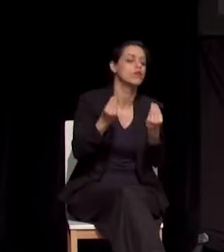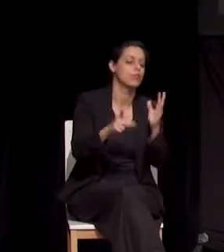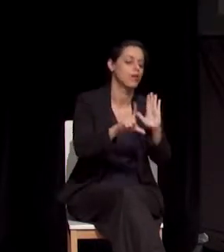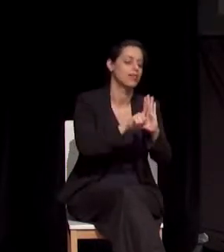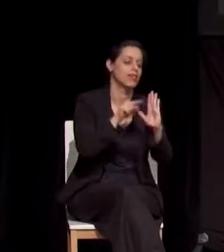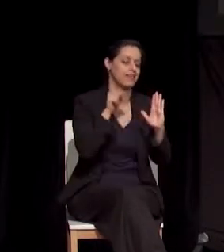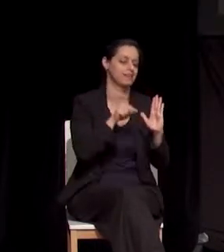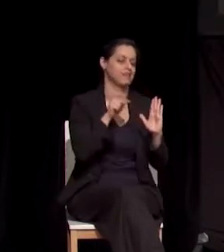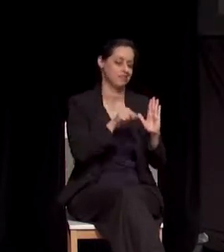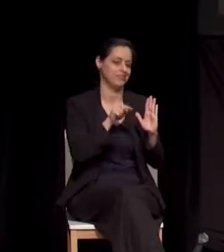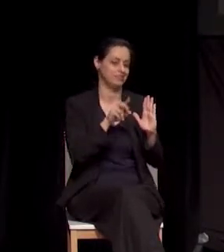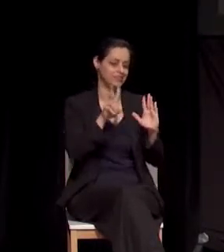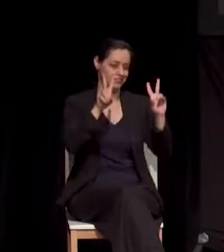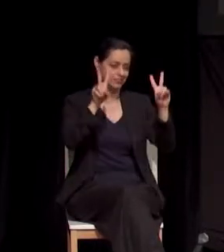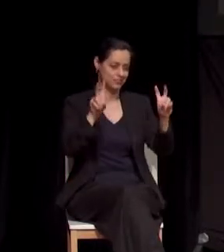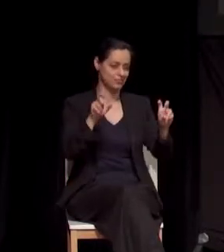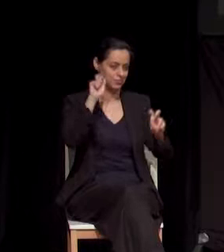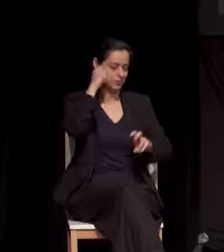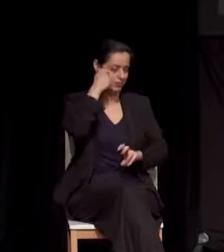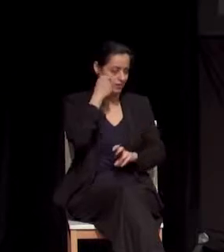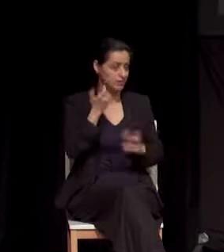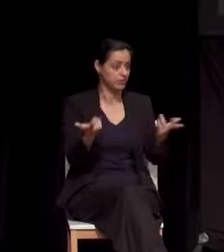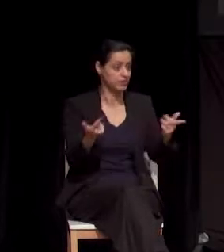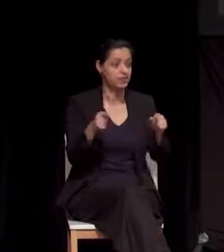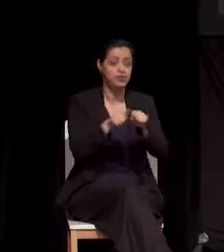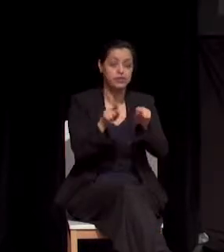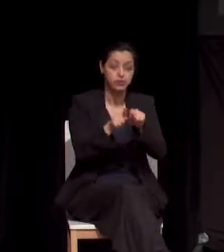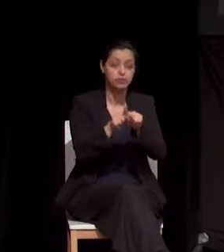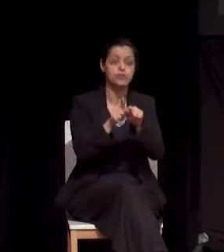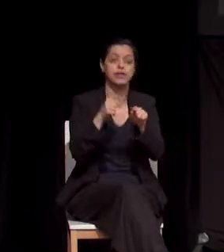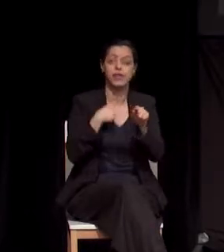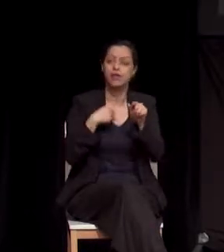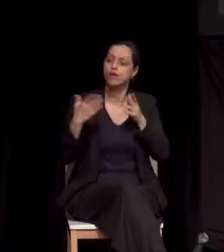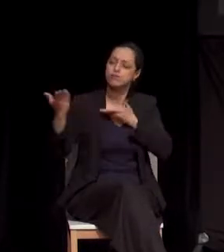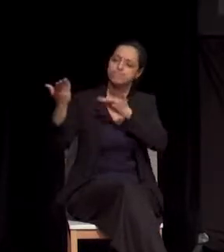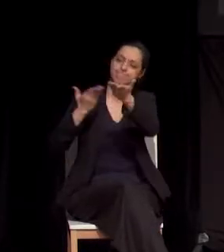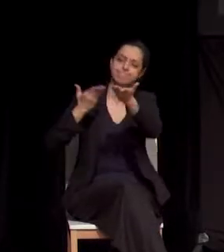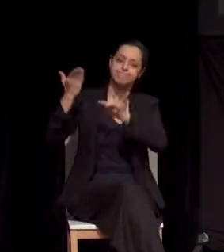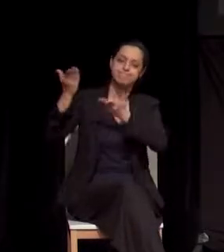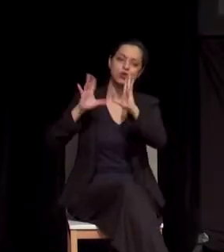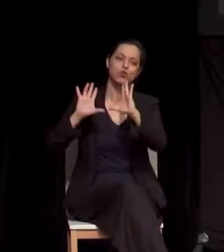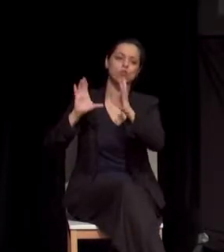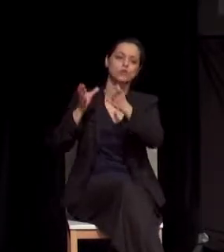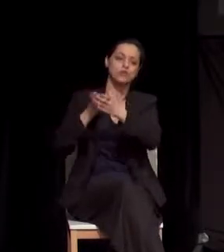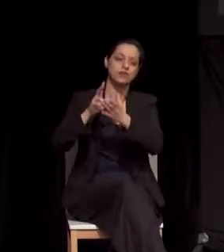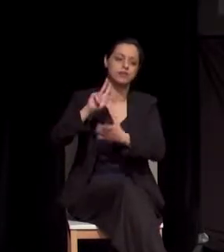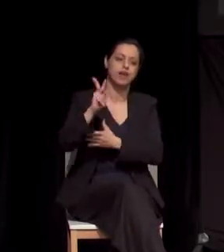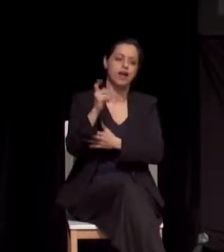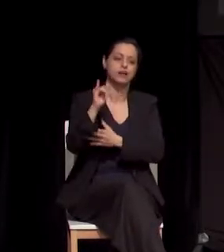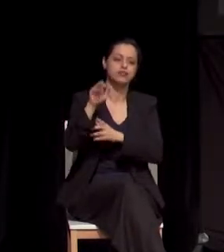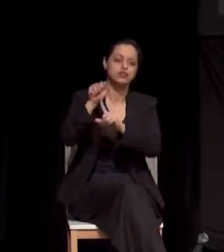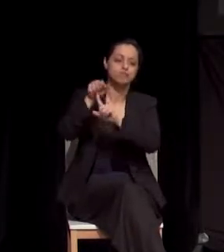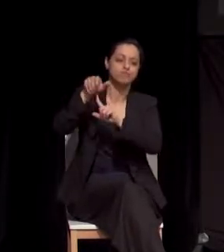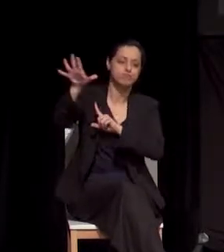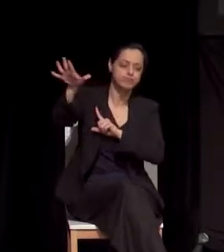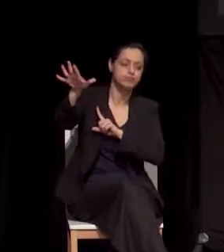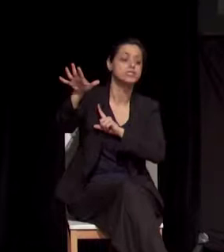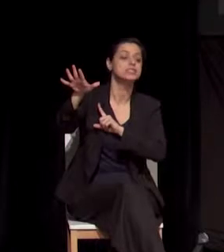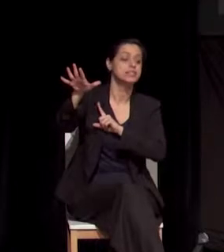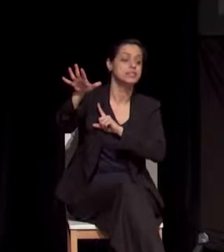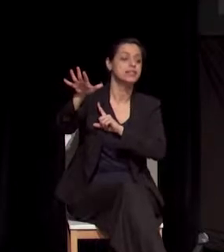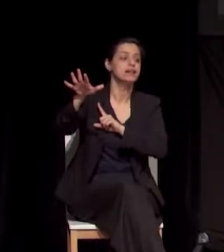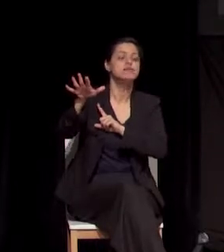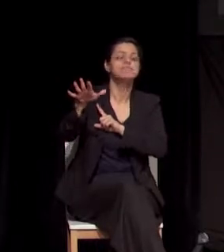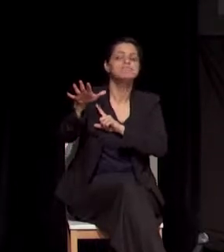repassando com minha comunidade, a comunidade haitiana que nós temos, a União Social dos Imigrantes Haitianos, para que nós